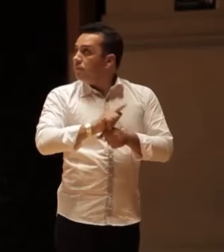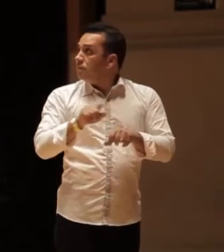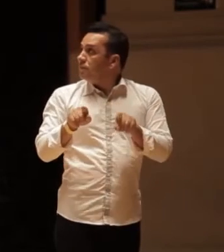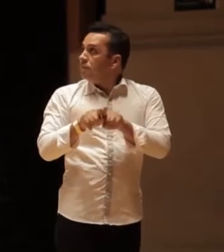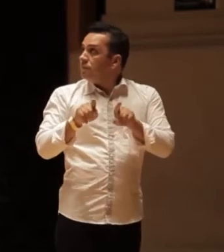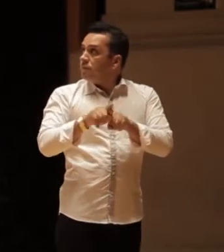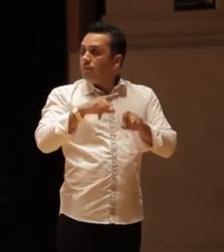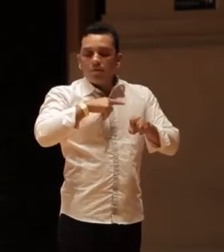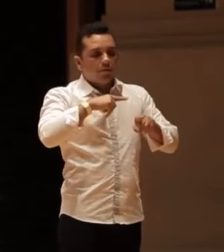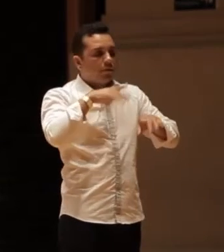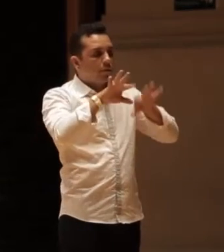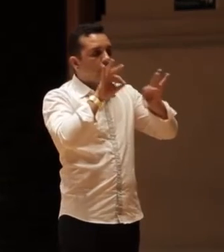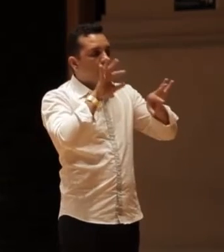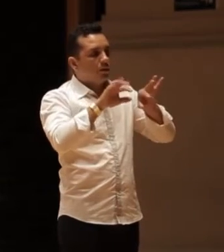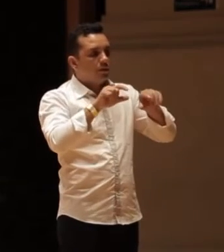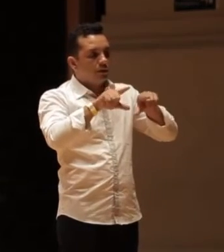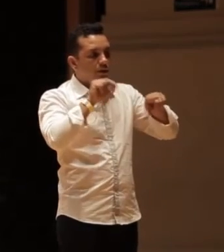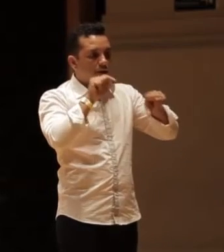contratação